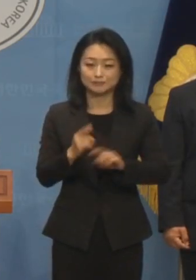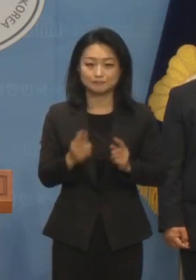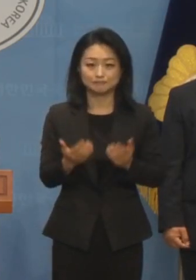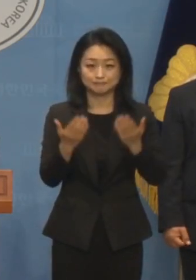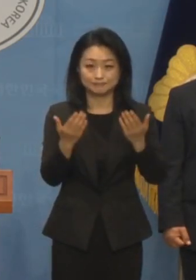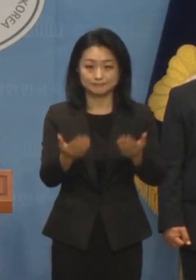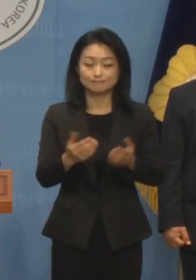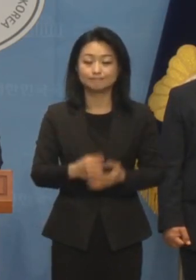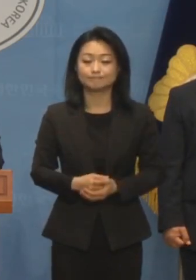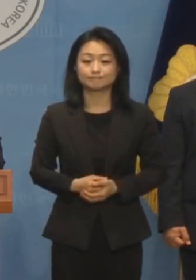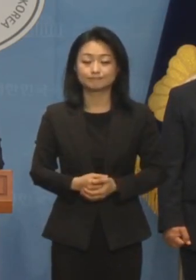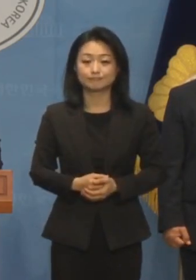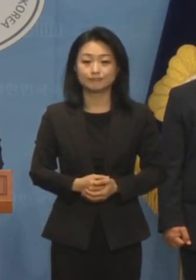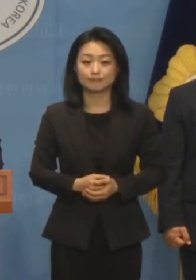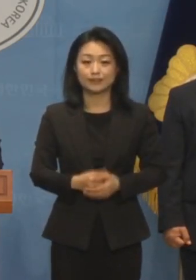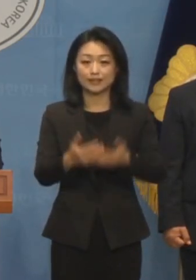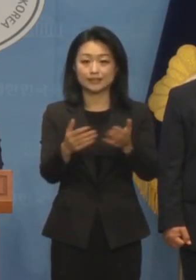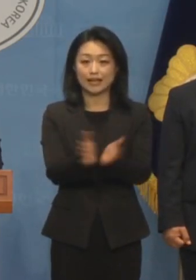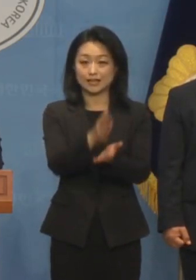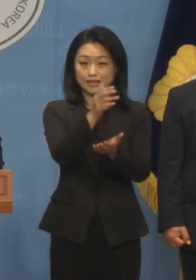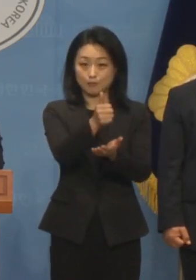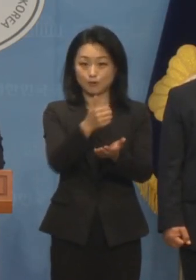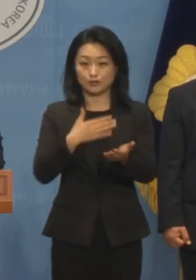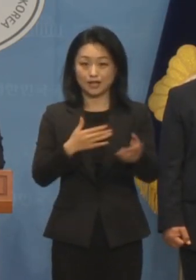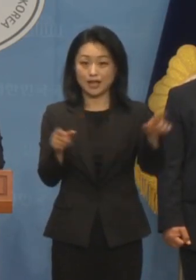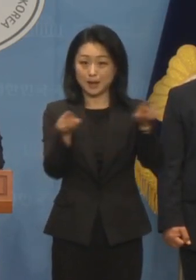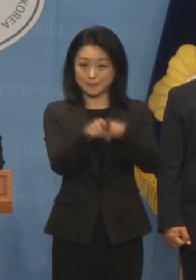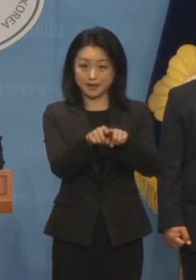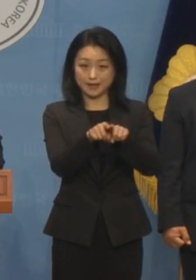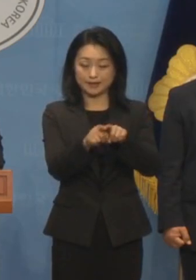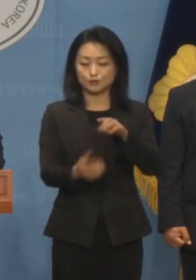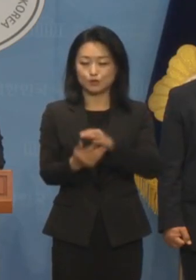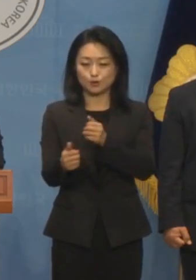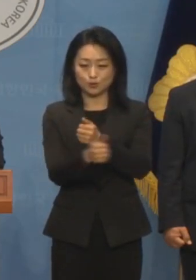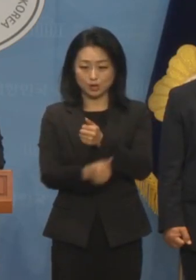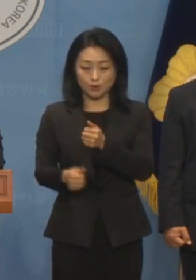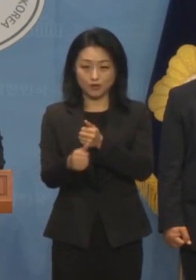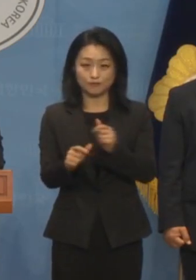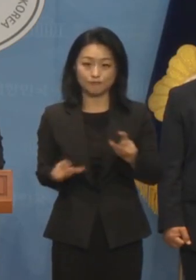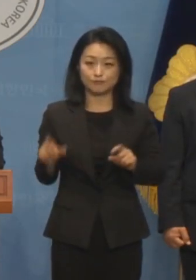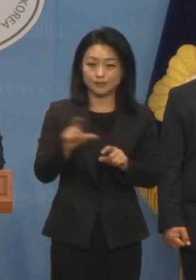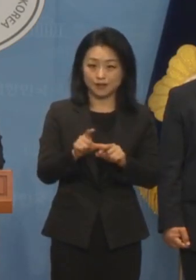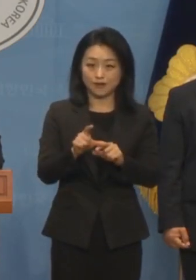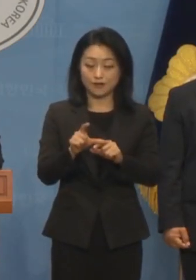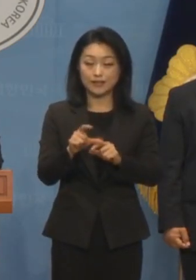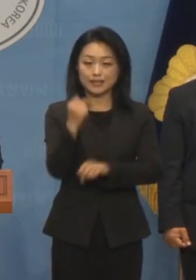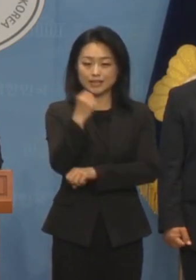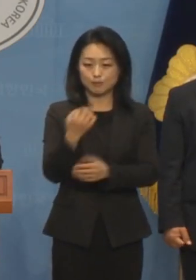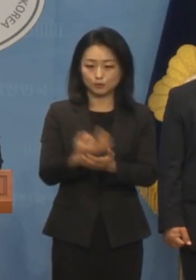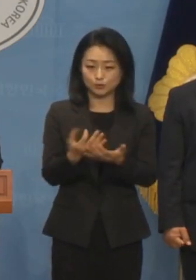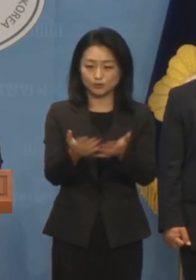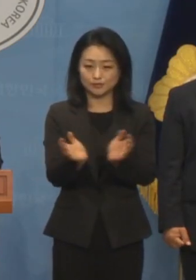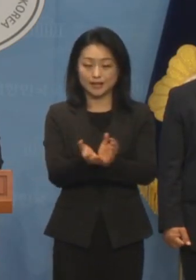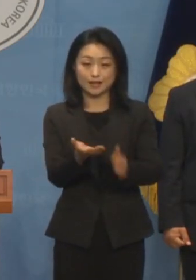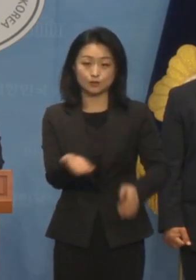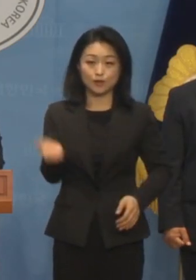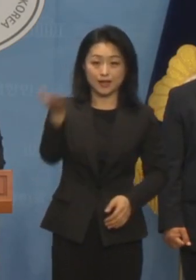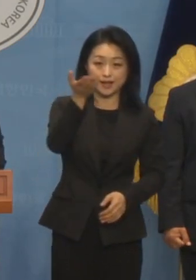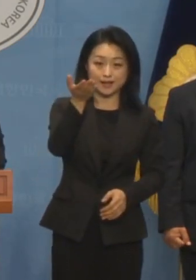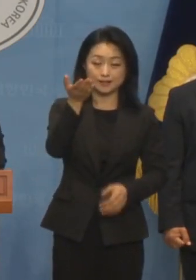감사드립니다. 용인 당대표와 함께 우리 최고위원들은 이제 보다 넓은 기본소득당의 도약을